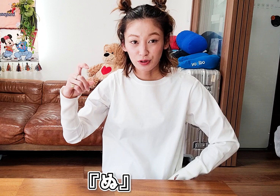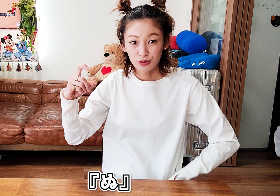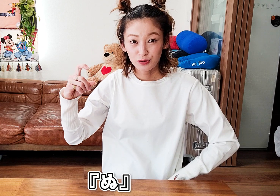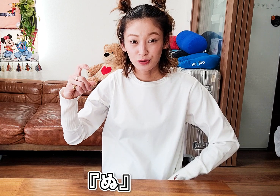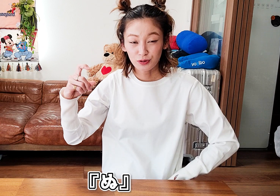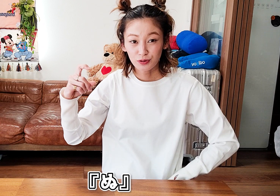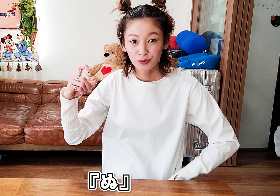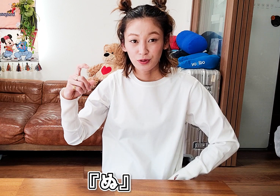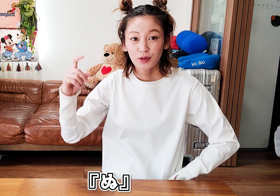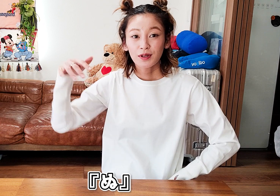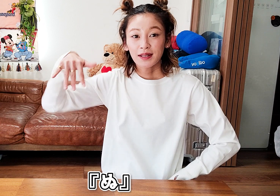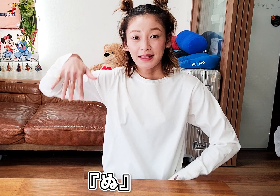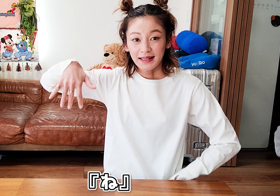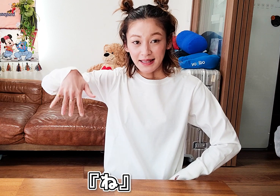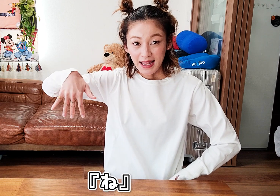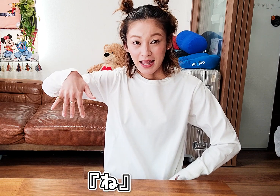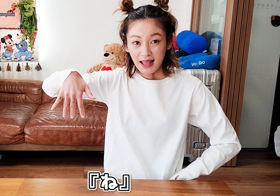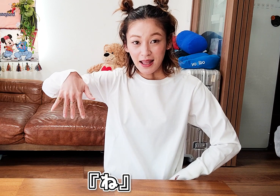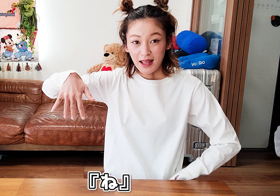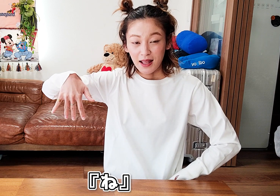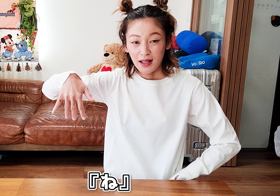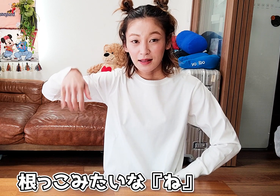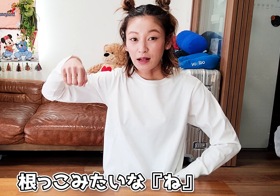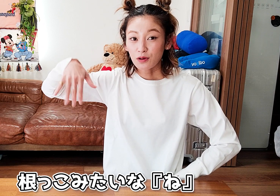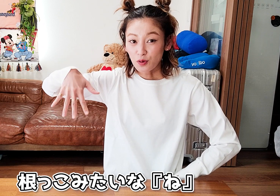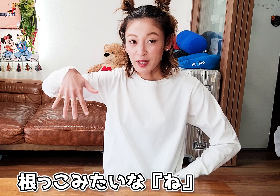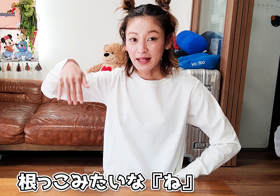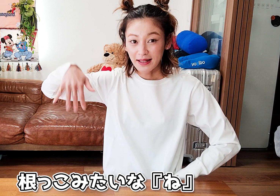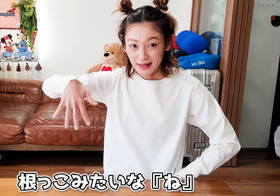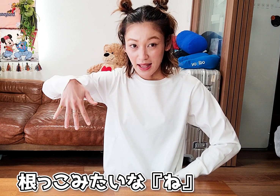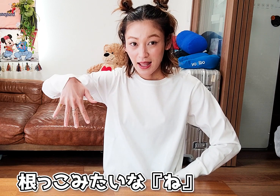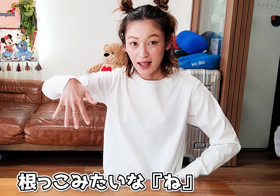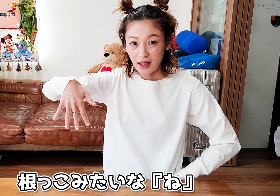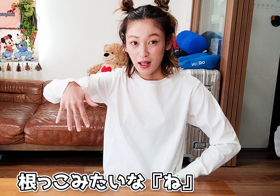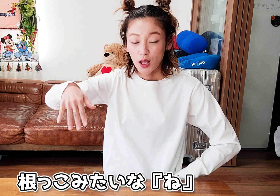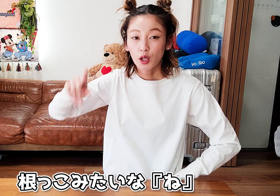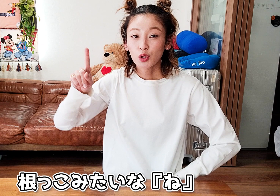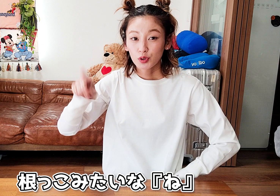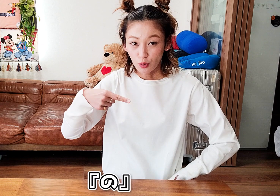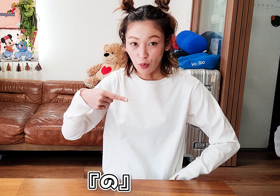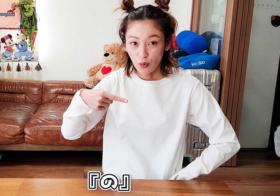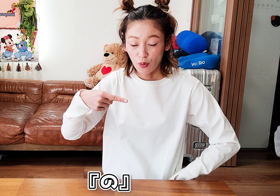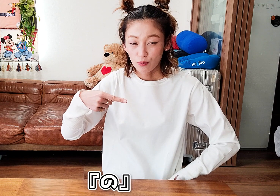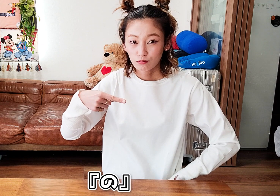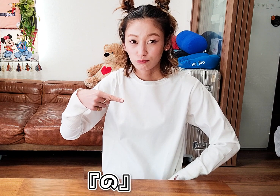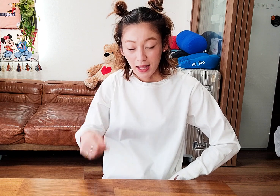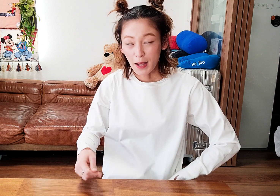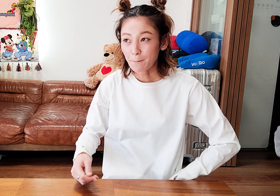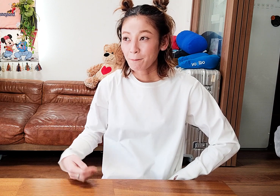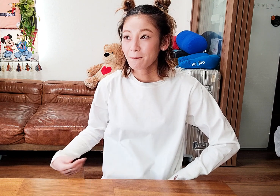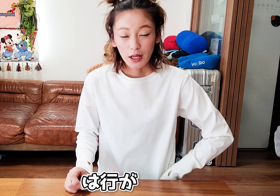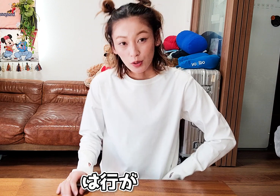ぬ、ね、根っこみたいな、ね、の。で、は行